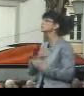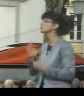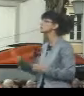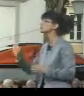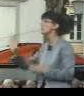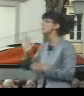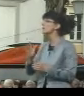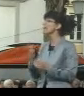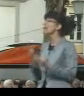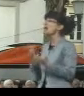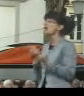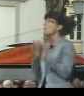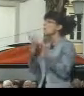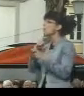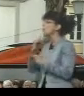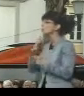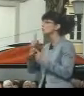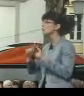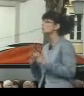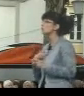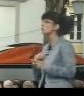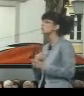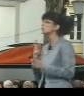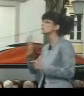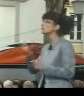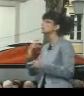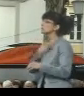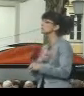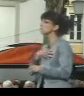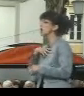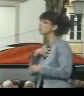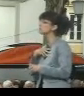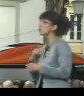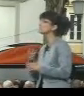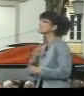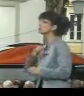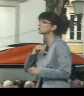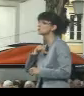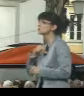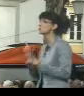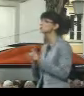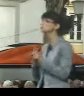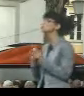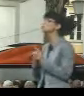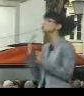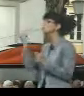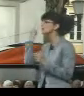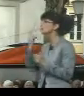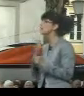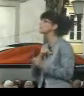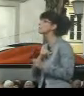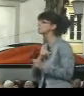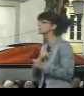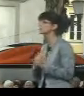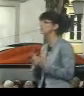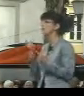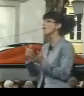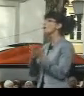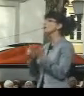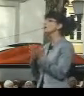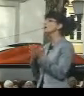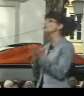imeli s hrvaško policijo. Tudi kakšne zgodbe smo imeli s slovensko policijo, katera večkrat